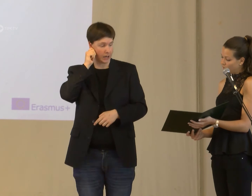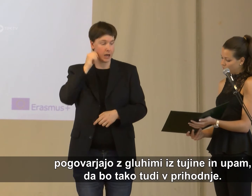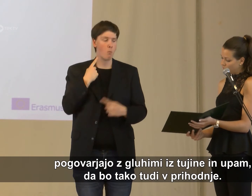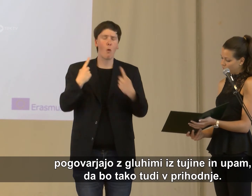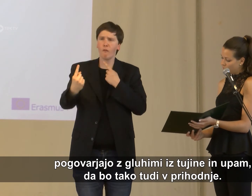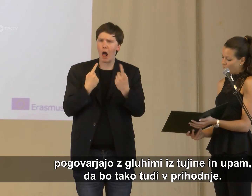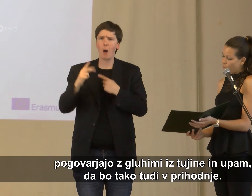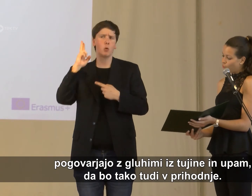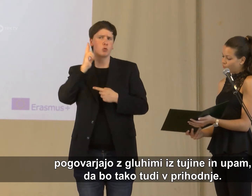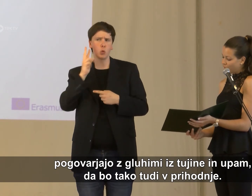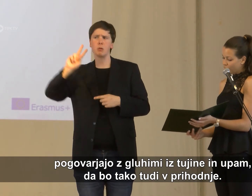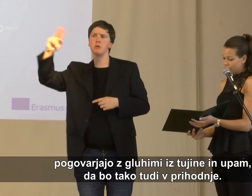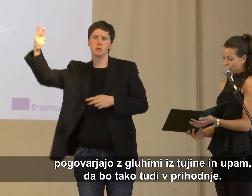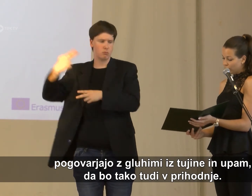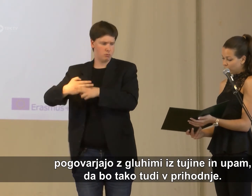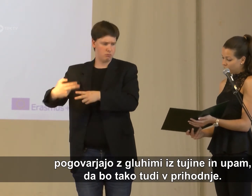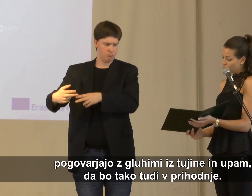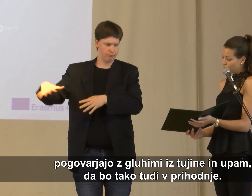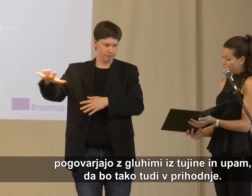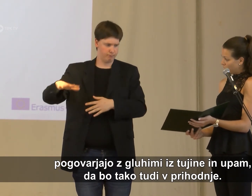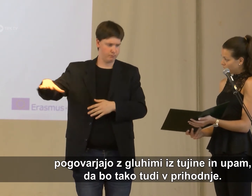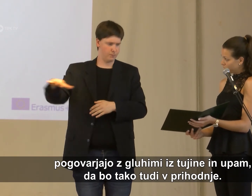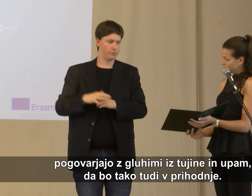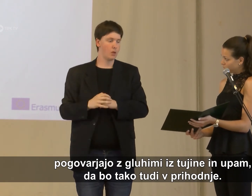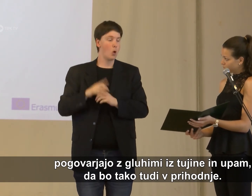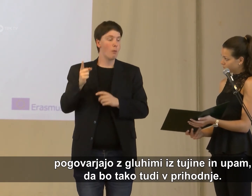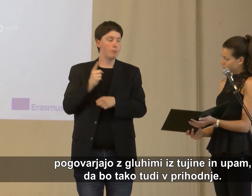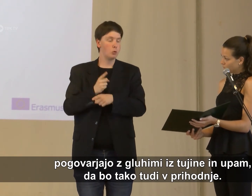in dijakinje pogovarjajo z gluhimi iz tujine